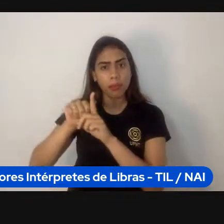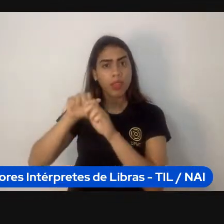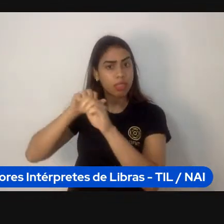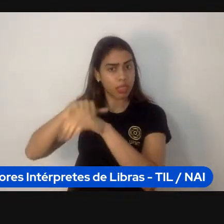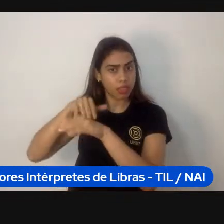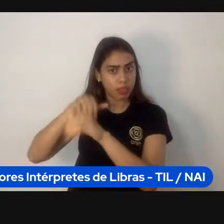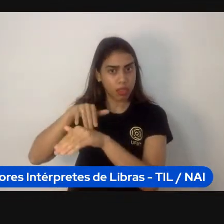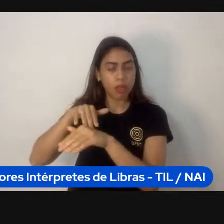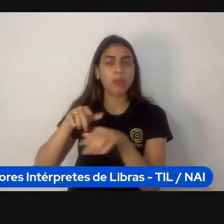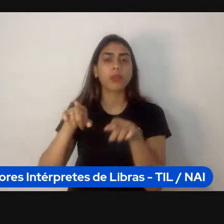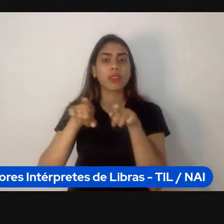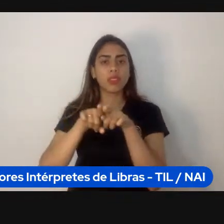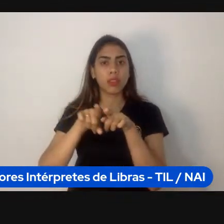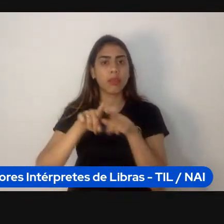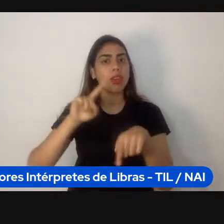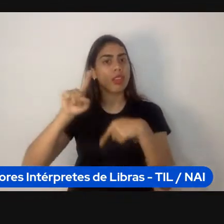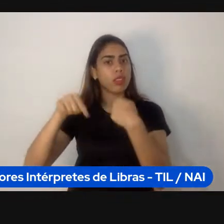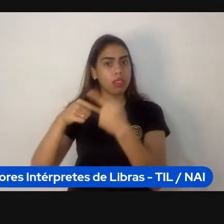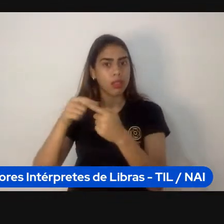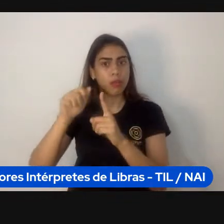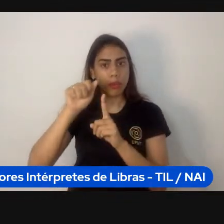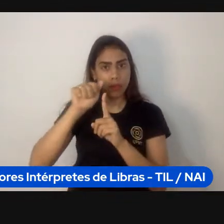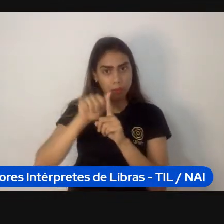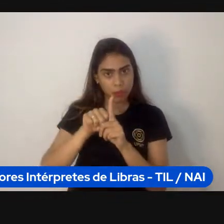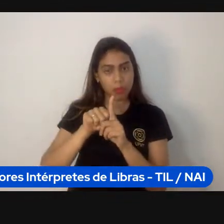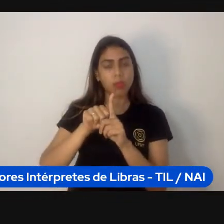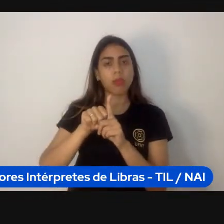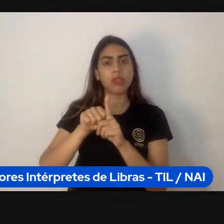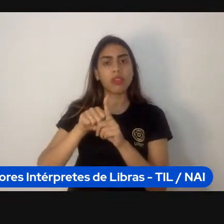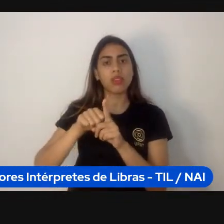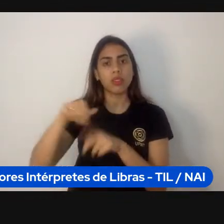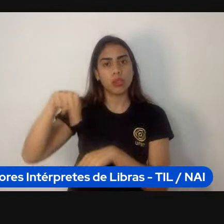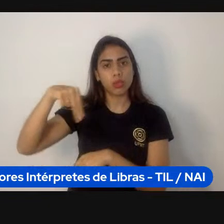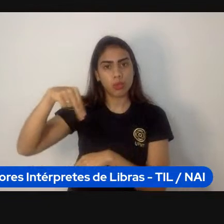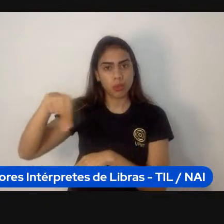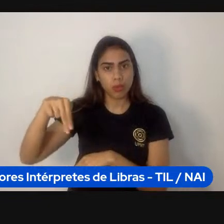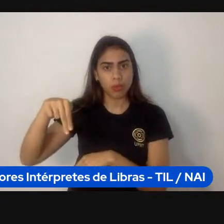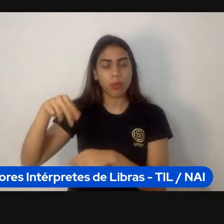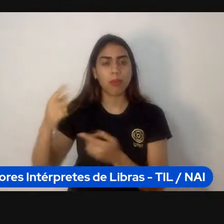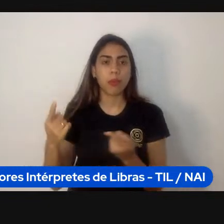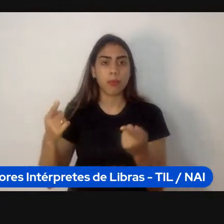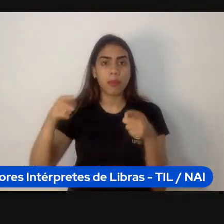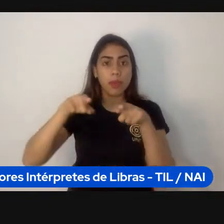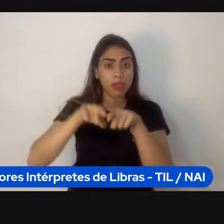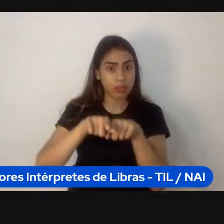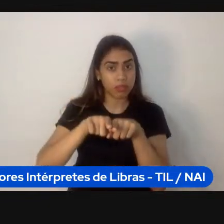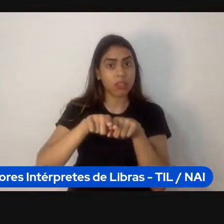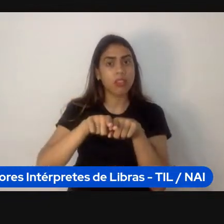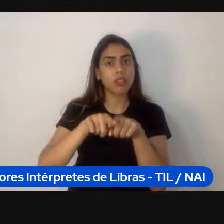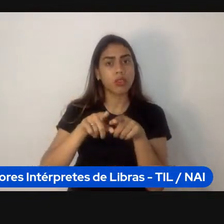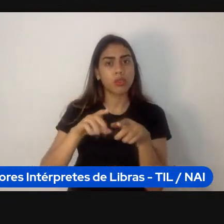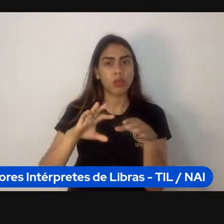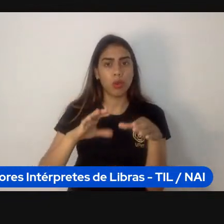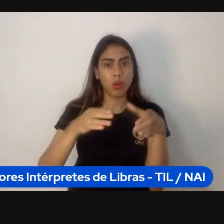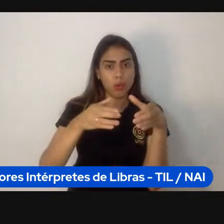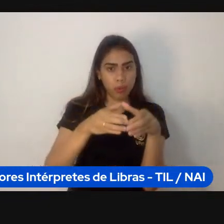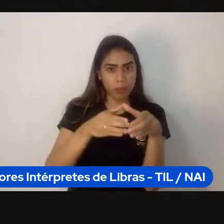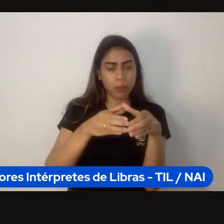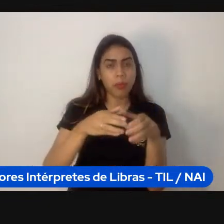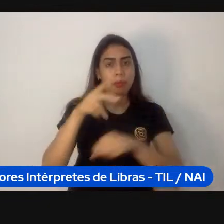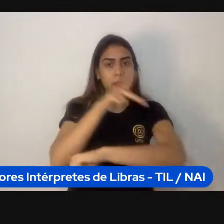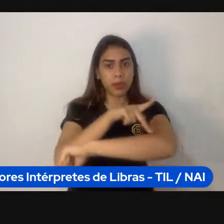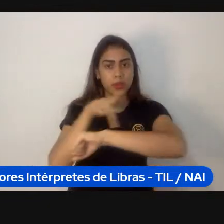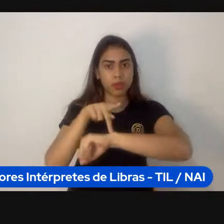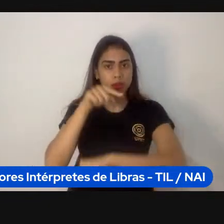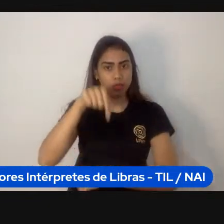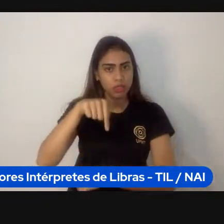acadêmicos da psicologia e da pedagogia, em uma parceria que nós fizemos com o Departamento da Pedagogia da UFMT. Além de uma